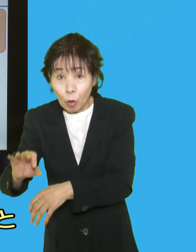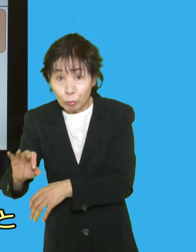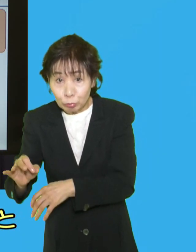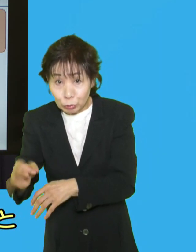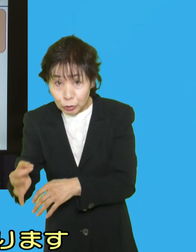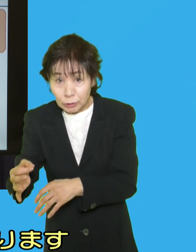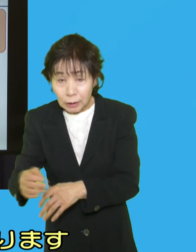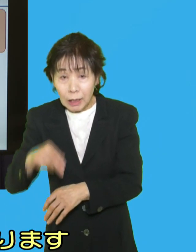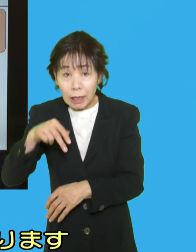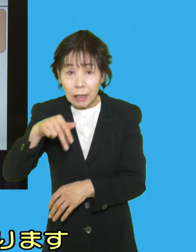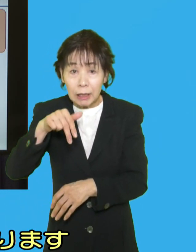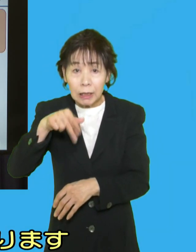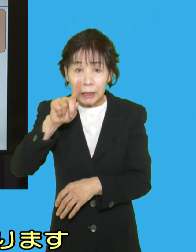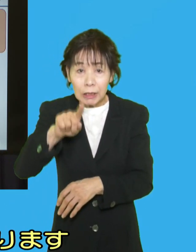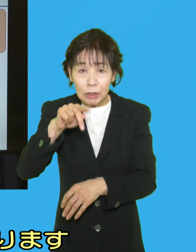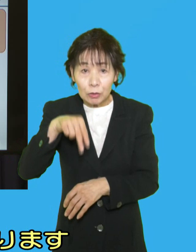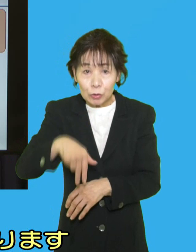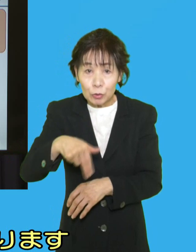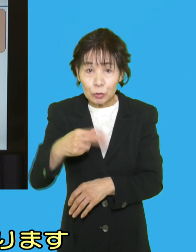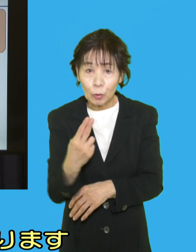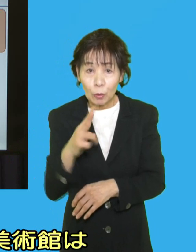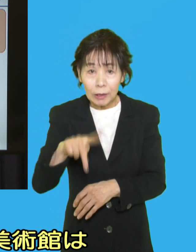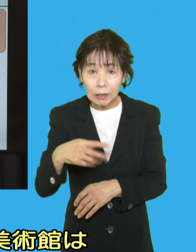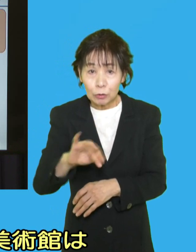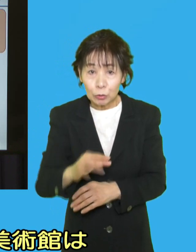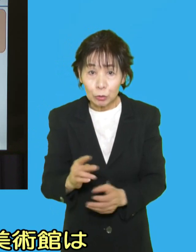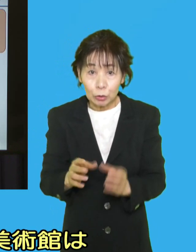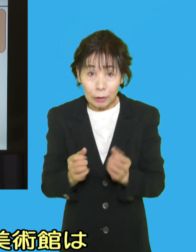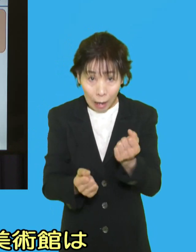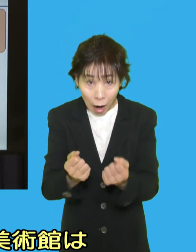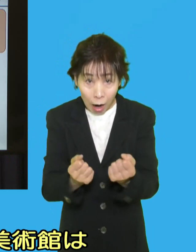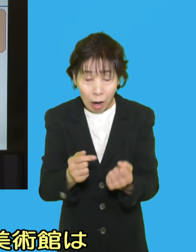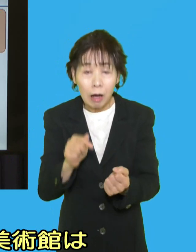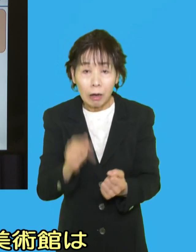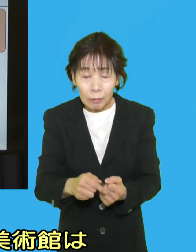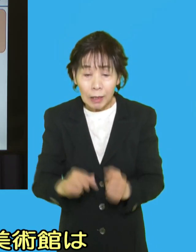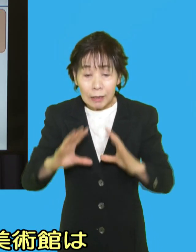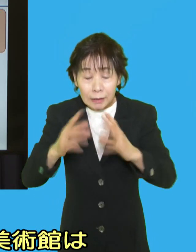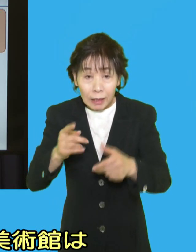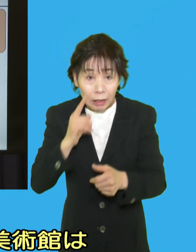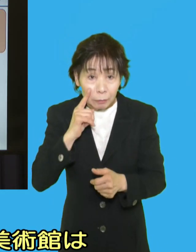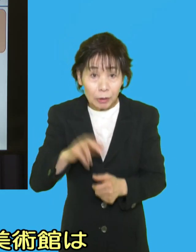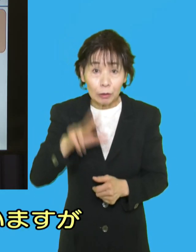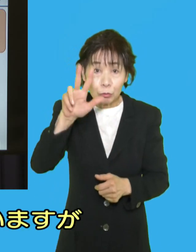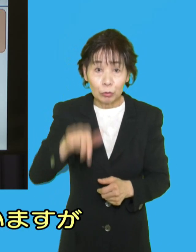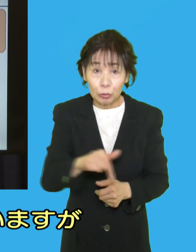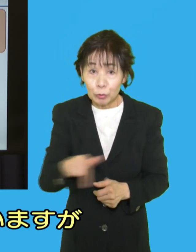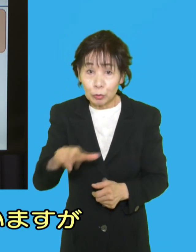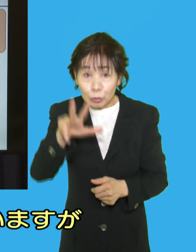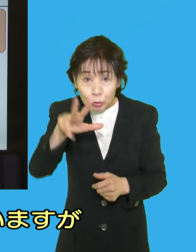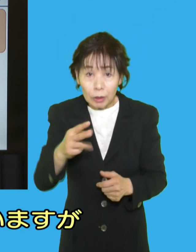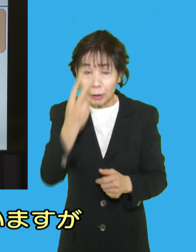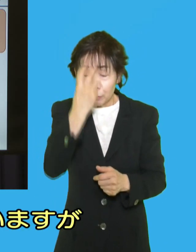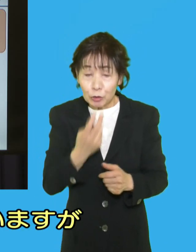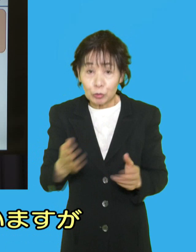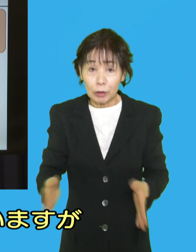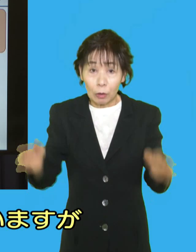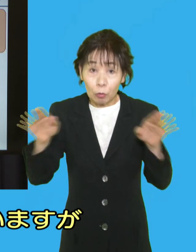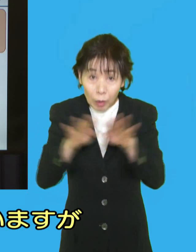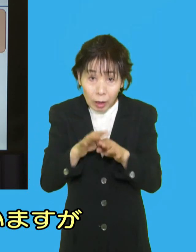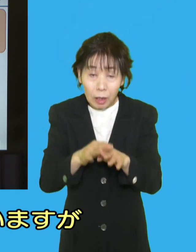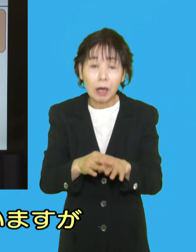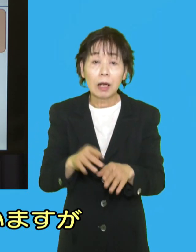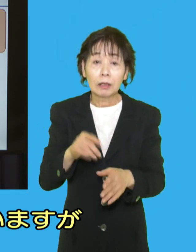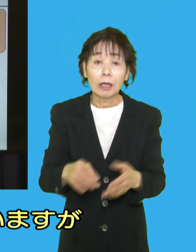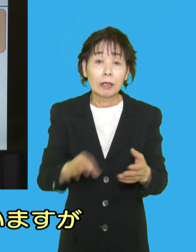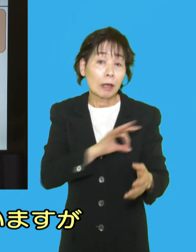ーということであれば博物館ということもあります。世界で見てもルーブル美術館はですね、美術館と名前ついていますが、まあ、本当